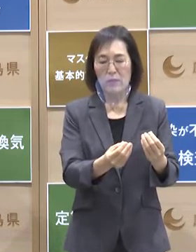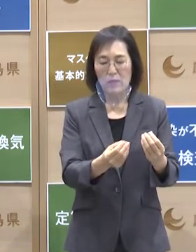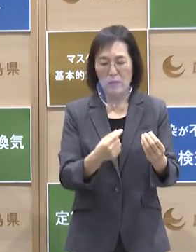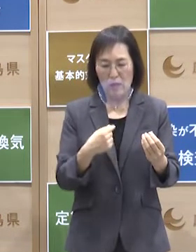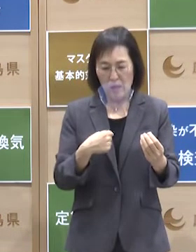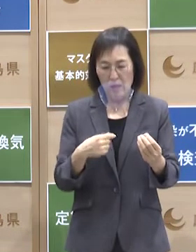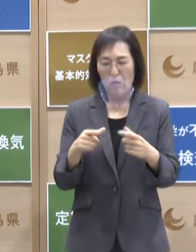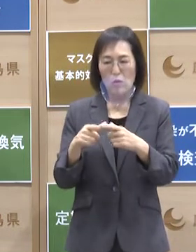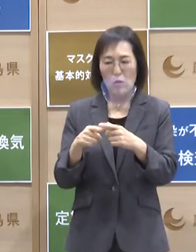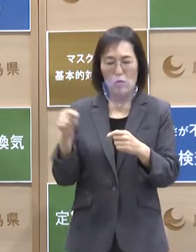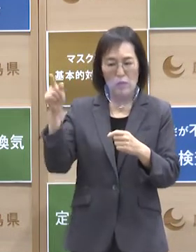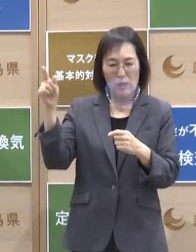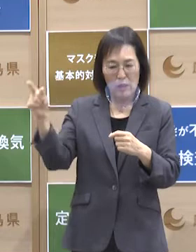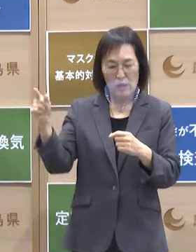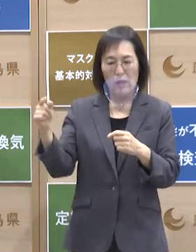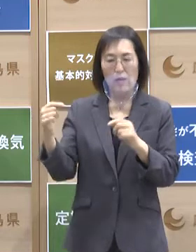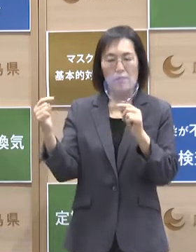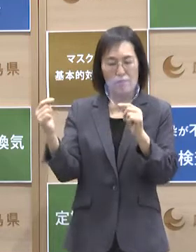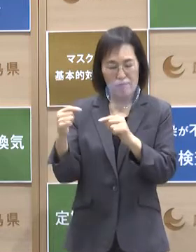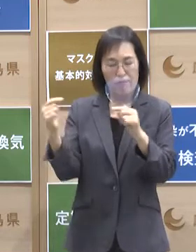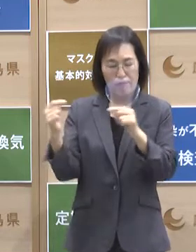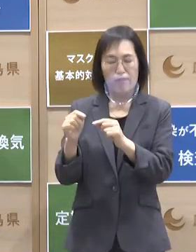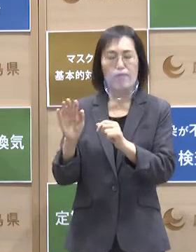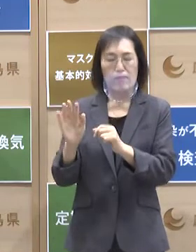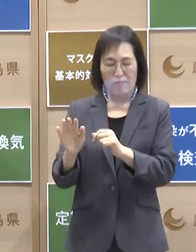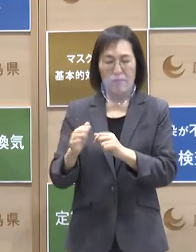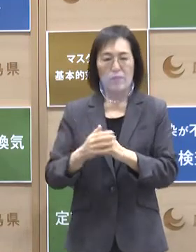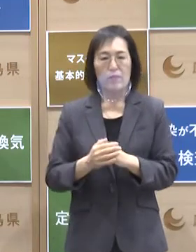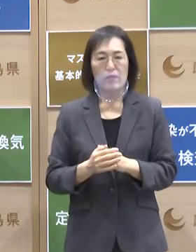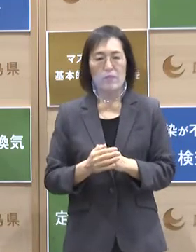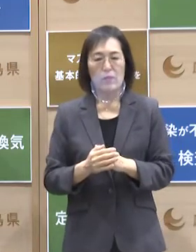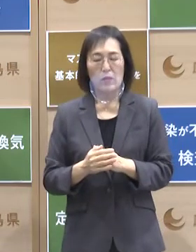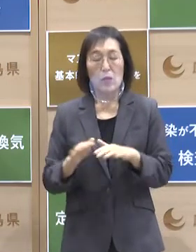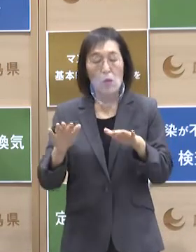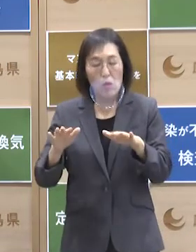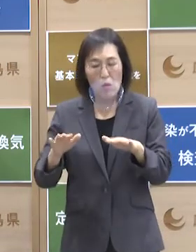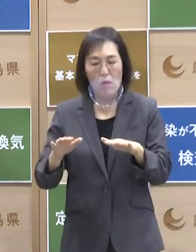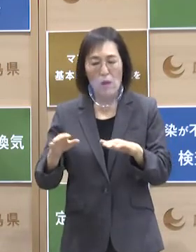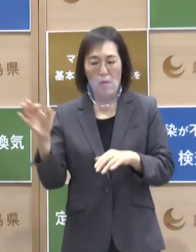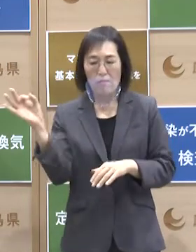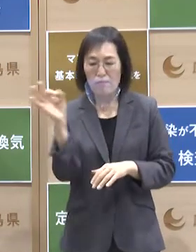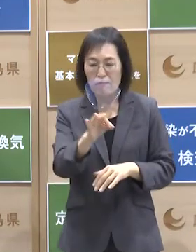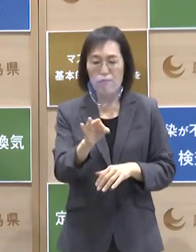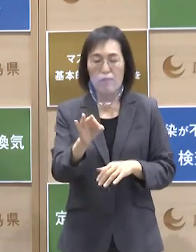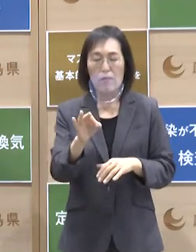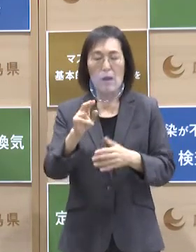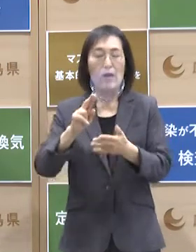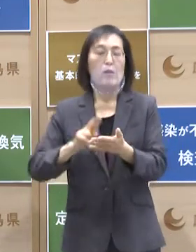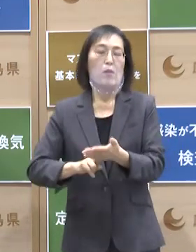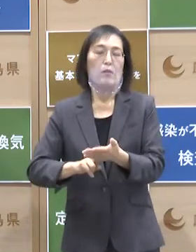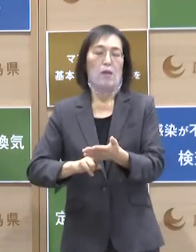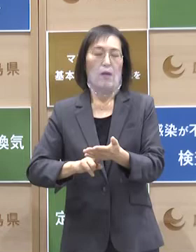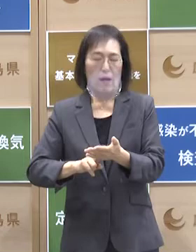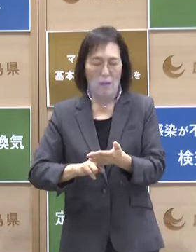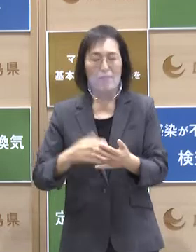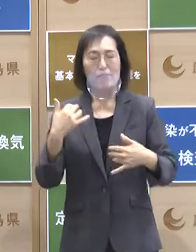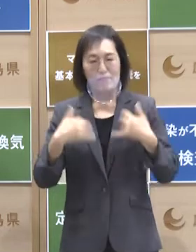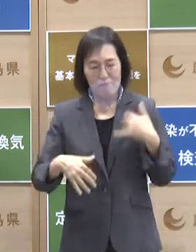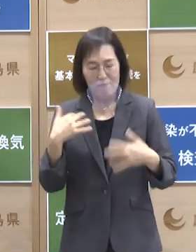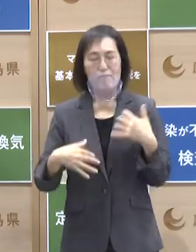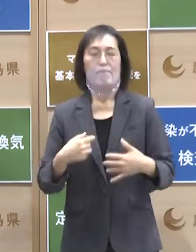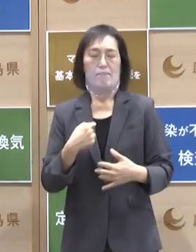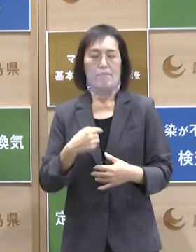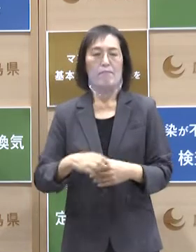きたところでありまして、今晩こうやって決定をしたということはですね、大変嬉しく思っているところです。